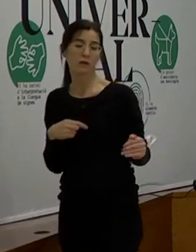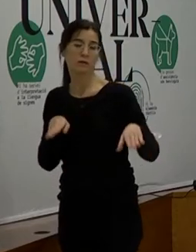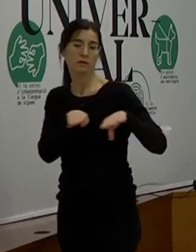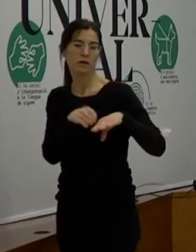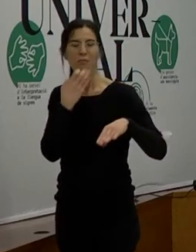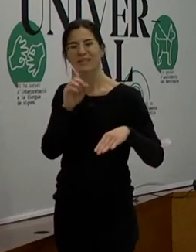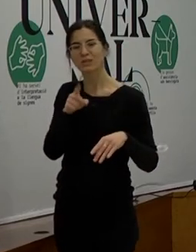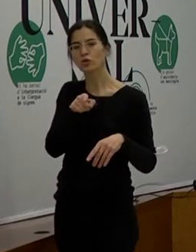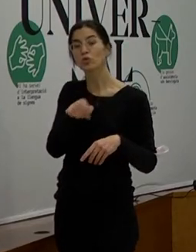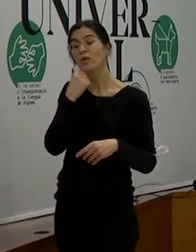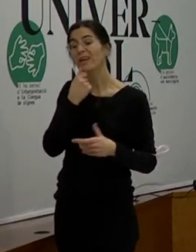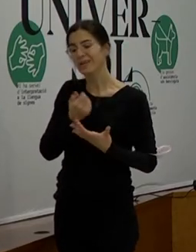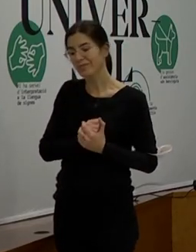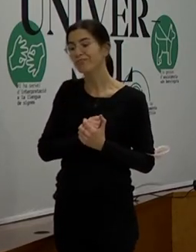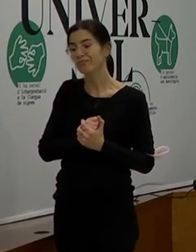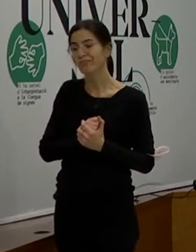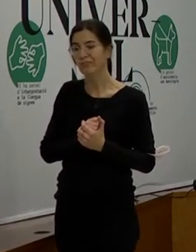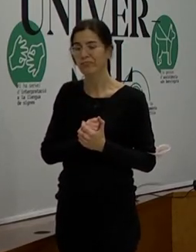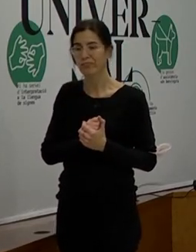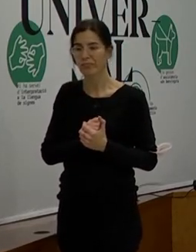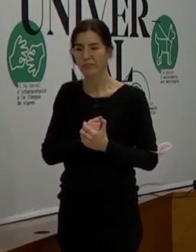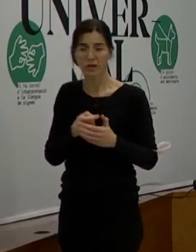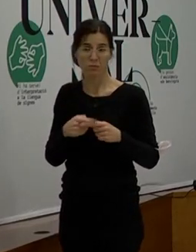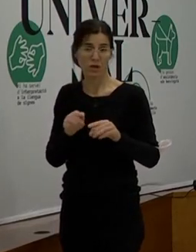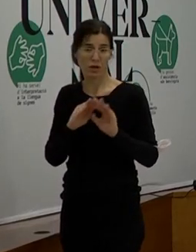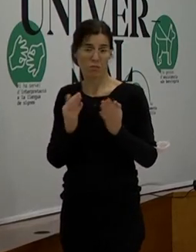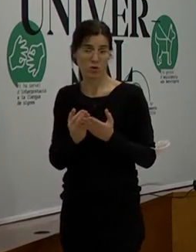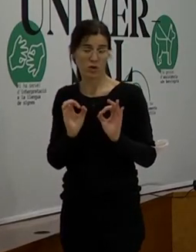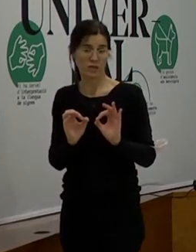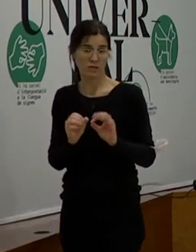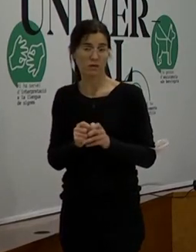qui eres? Vale? Perquè el món és així.